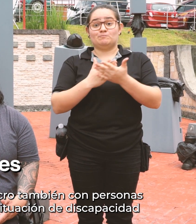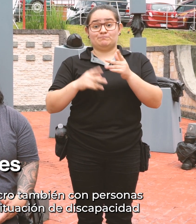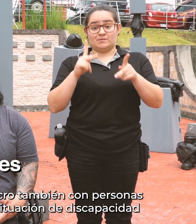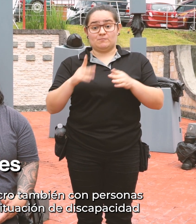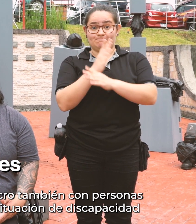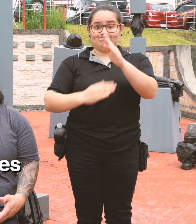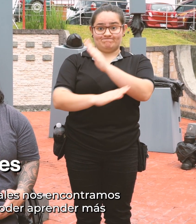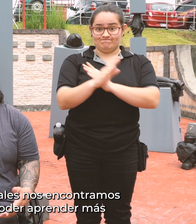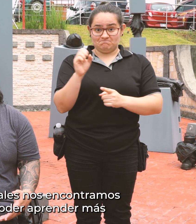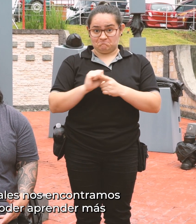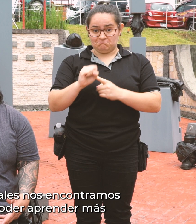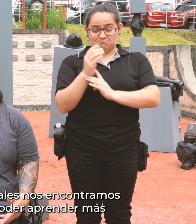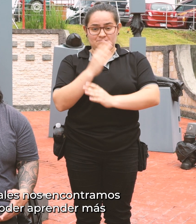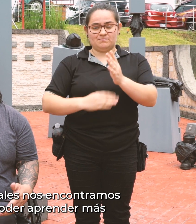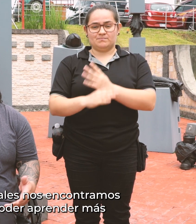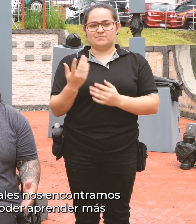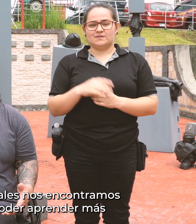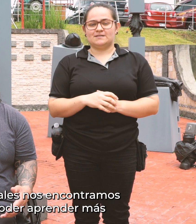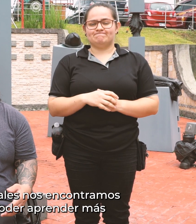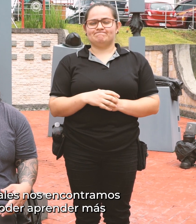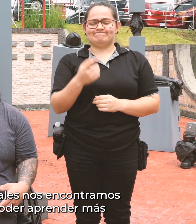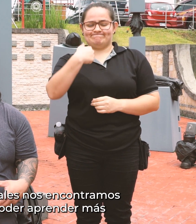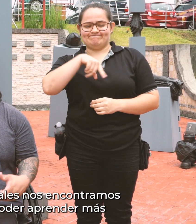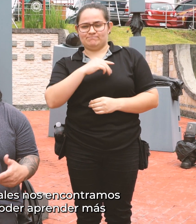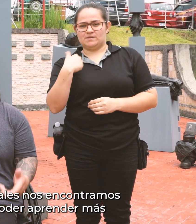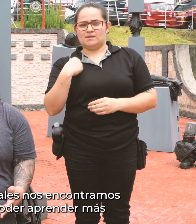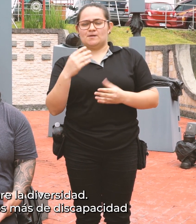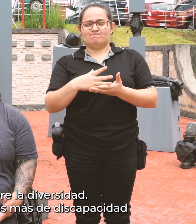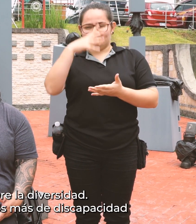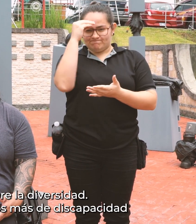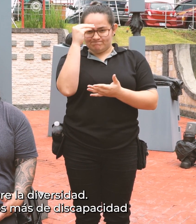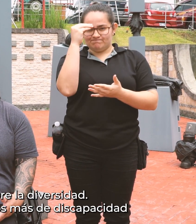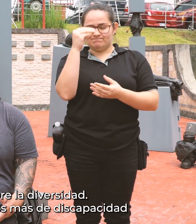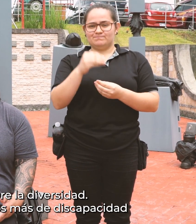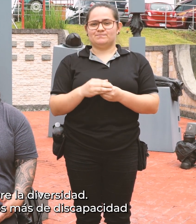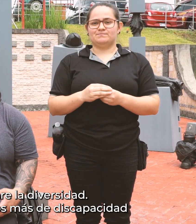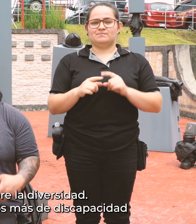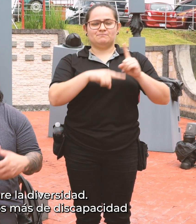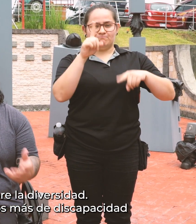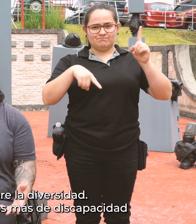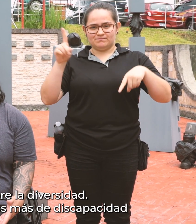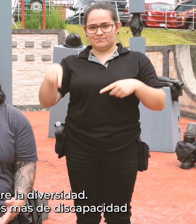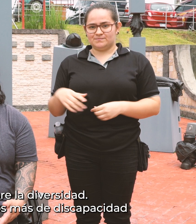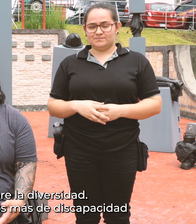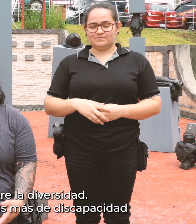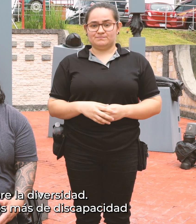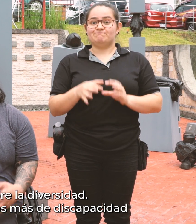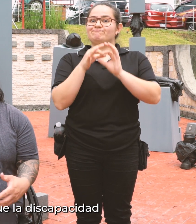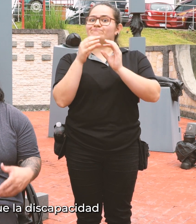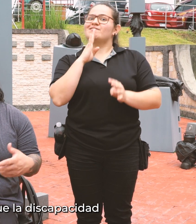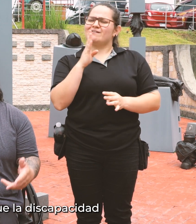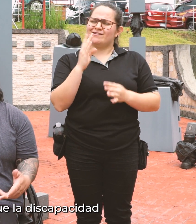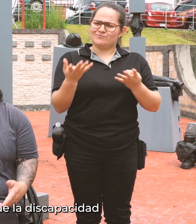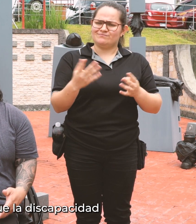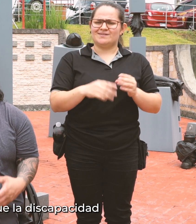de discapacidad en las cuales nos encontramos para poder aprender más sobre la diversidad. Y hablemos más de discapacidad